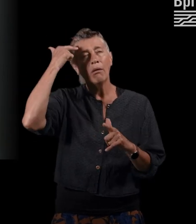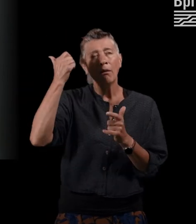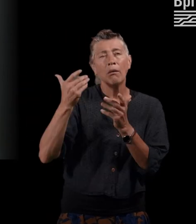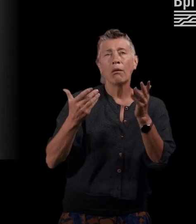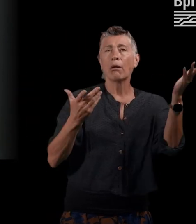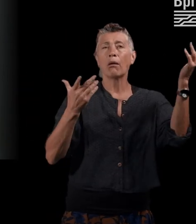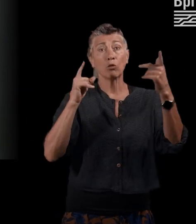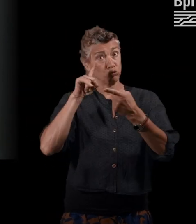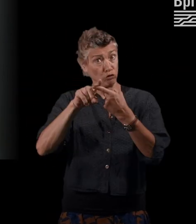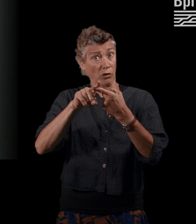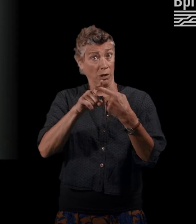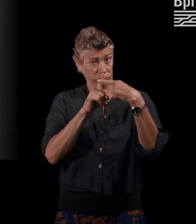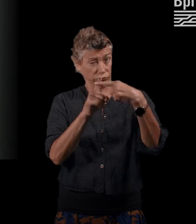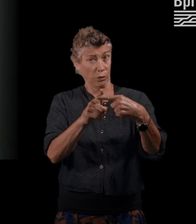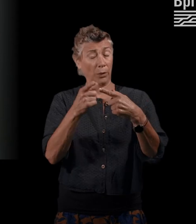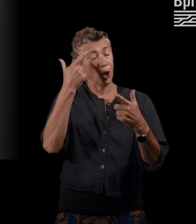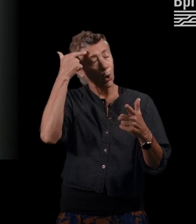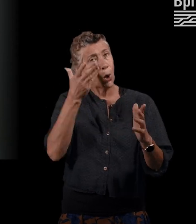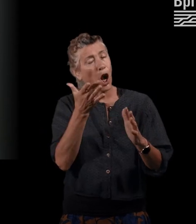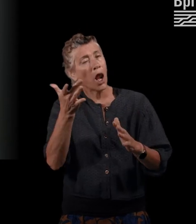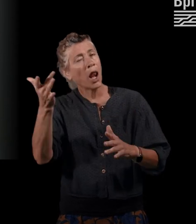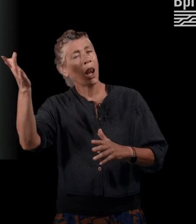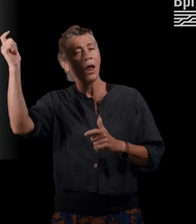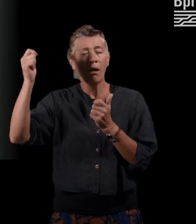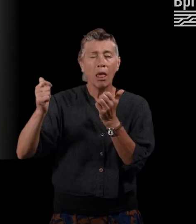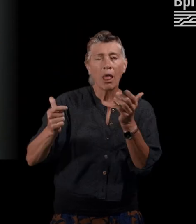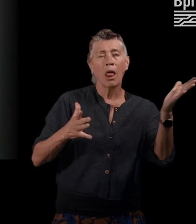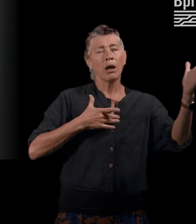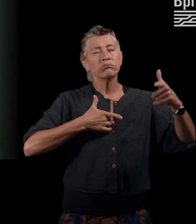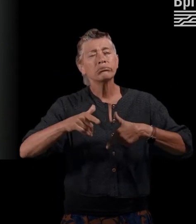autour d'un sujet particulier, mais qui digresse. Et